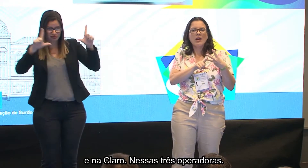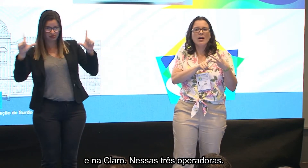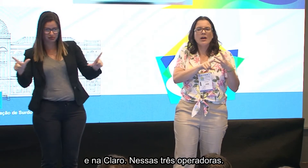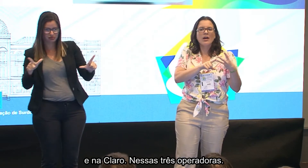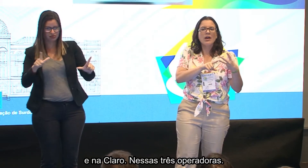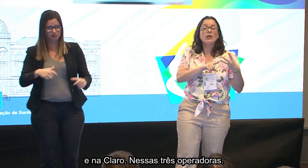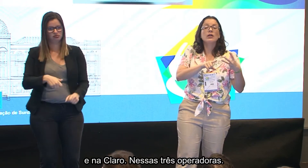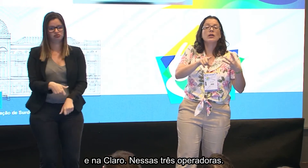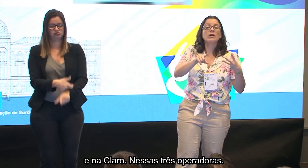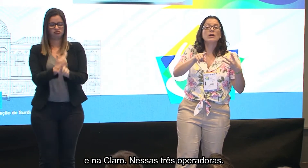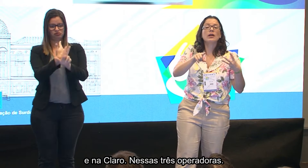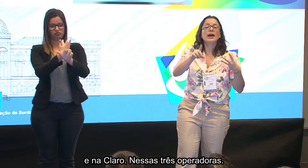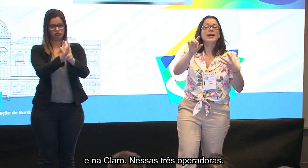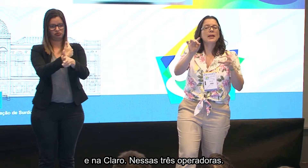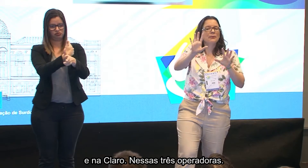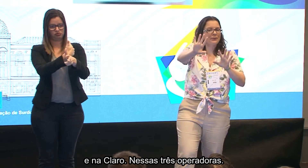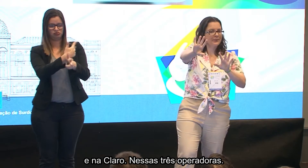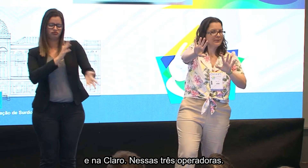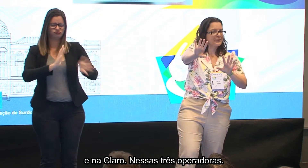Claro, nessas 3 operadoras.